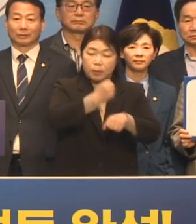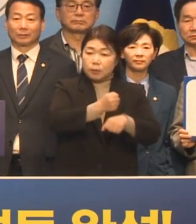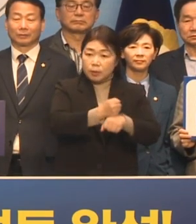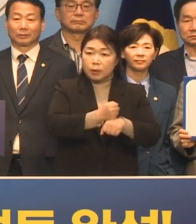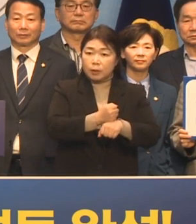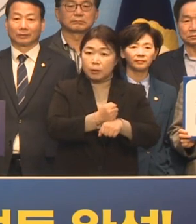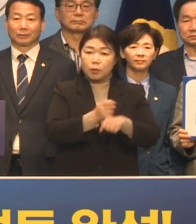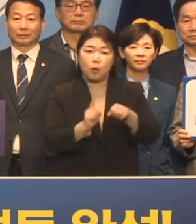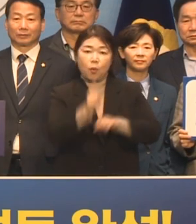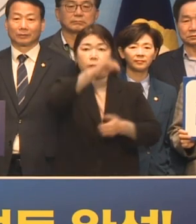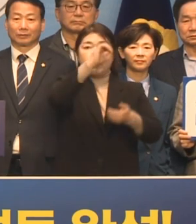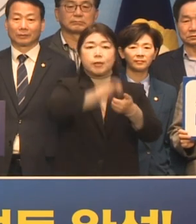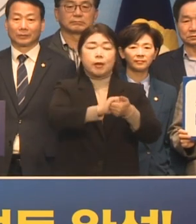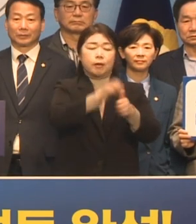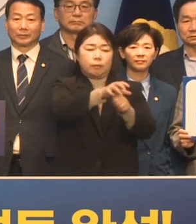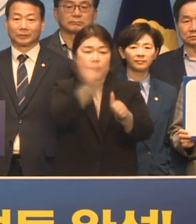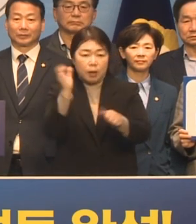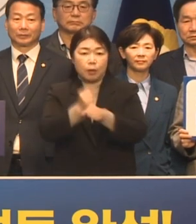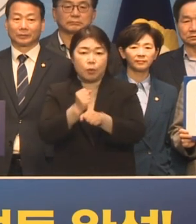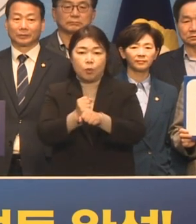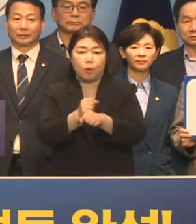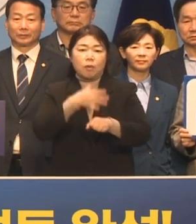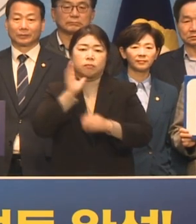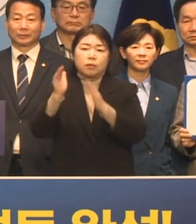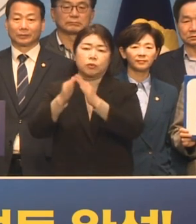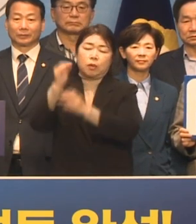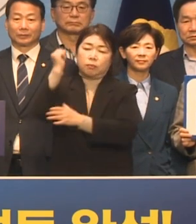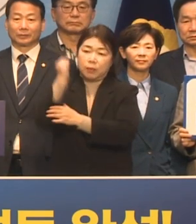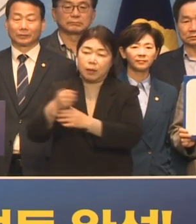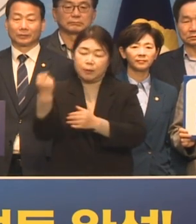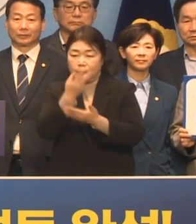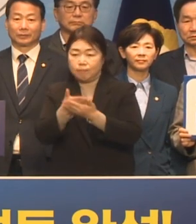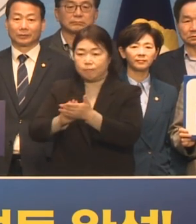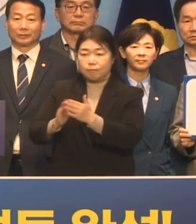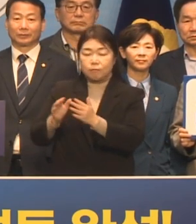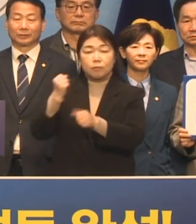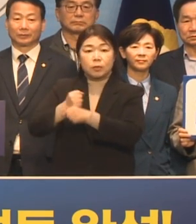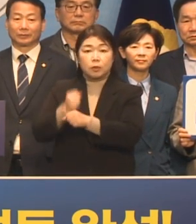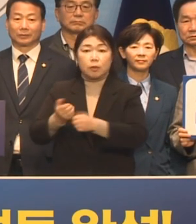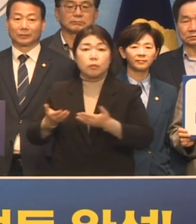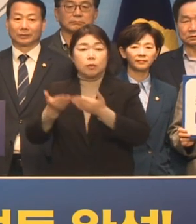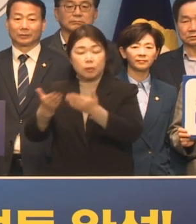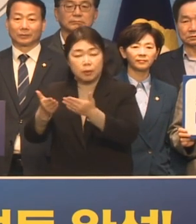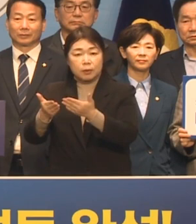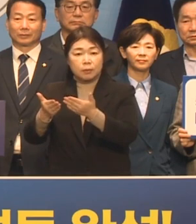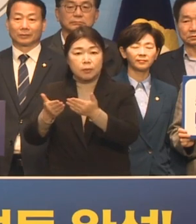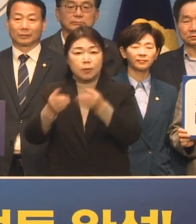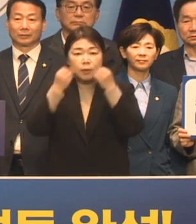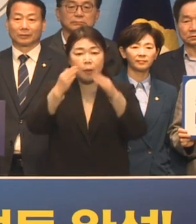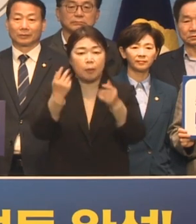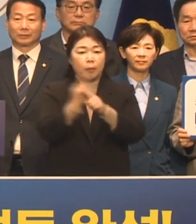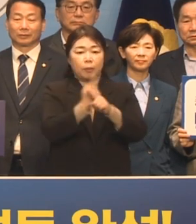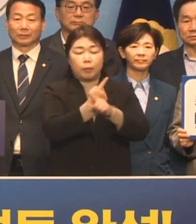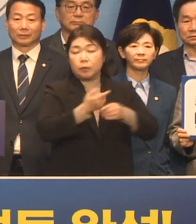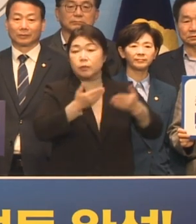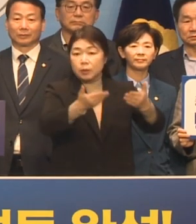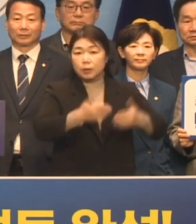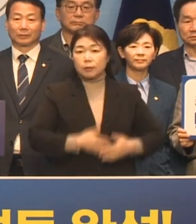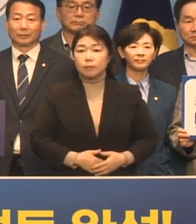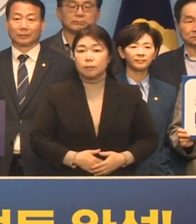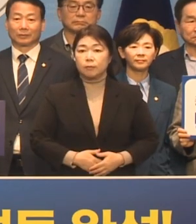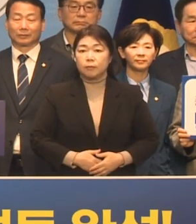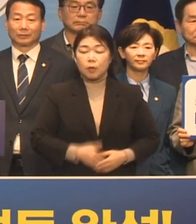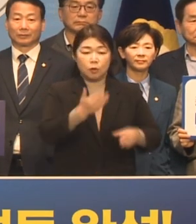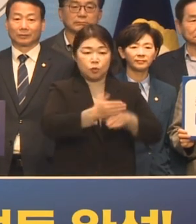완화를 지속적으로 추진하고 노후 주거지역의 재개발을 신속하게 이뤄가겠습니다. 또한